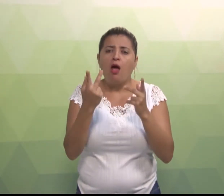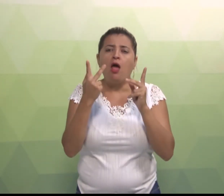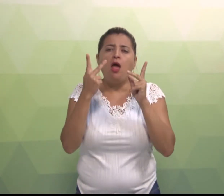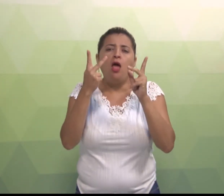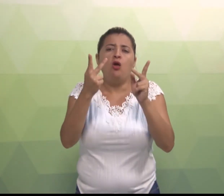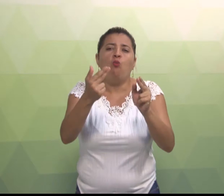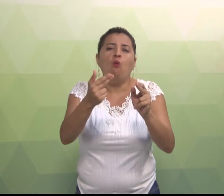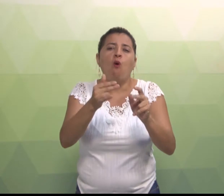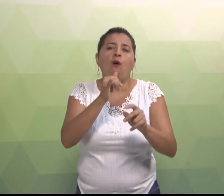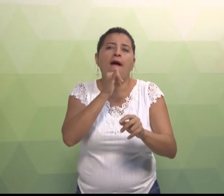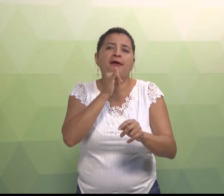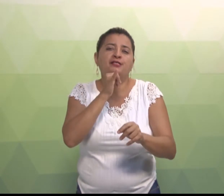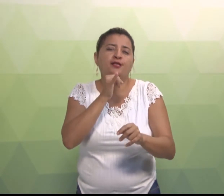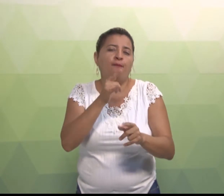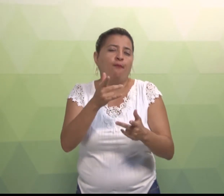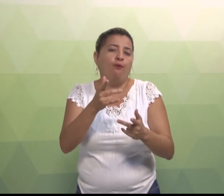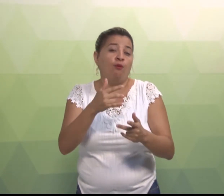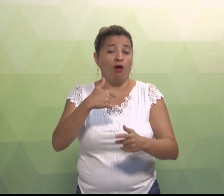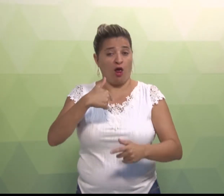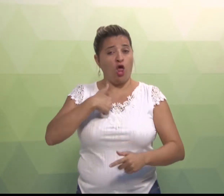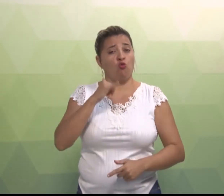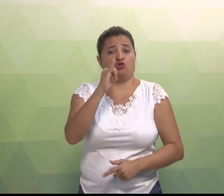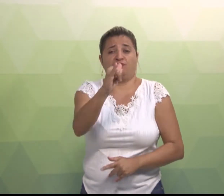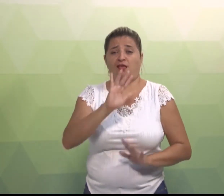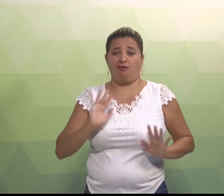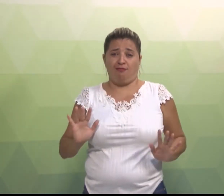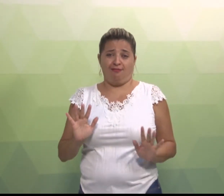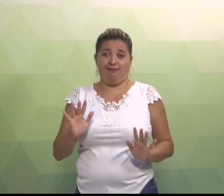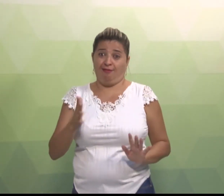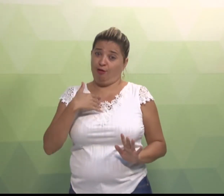É como se a gente utilizasse, por exemplo, eu te falei.